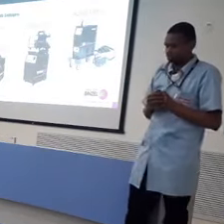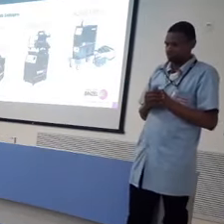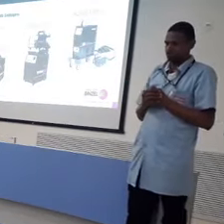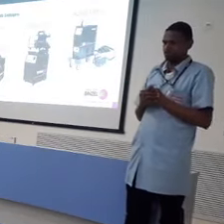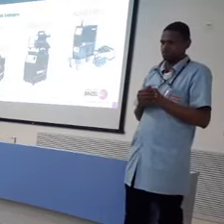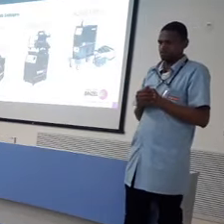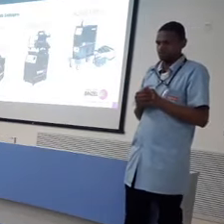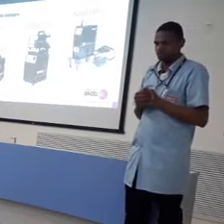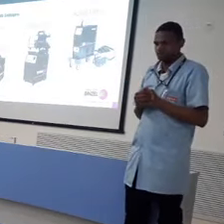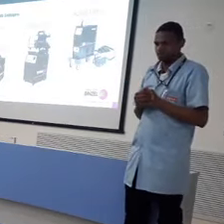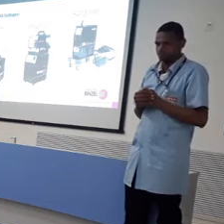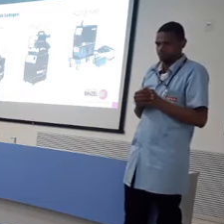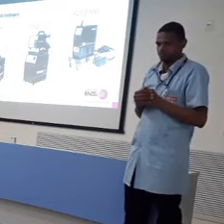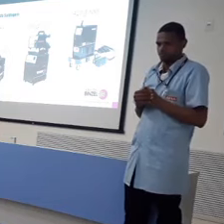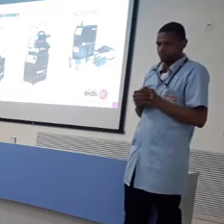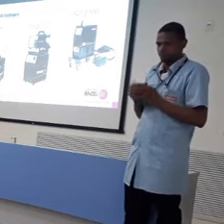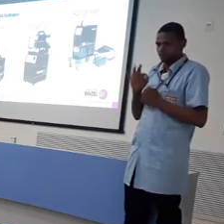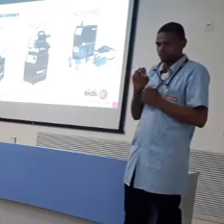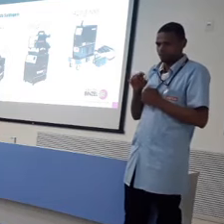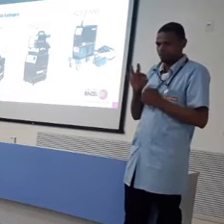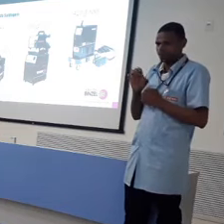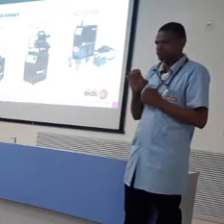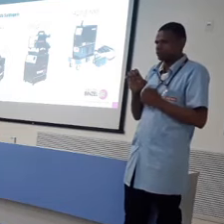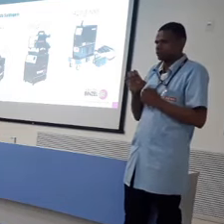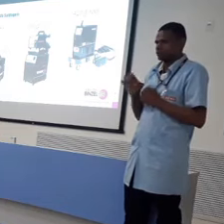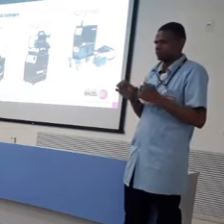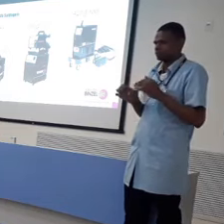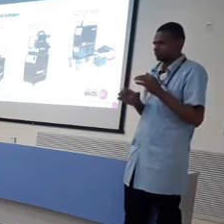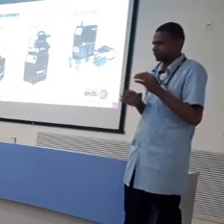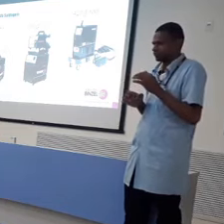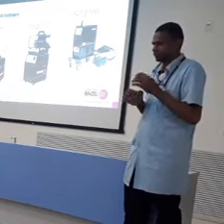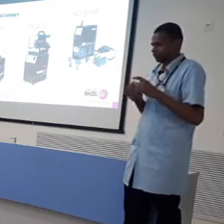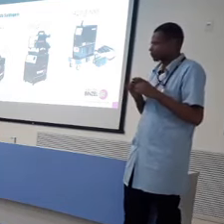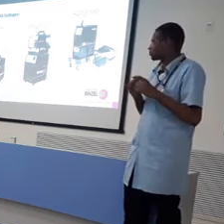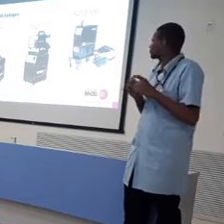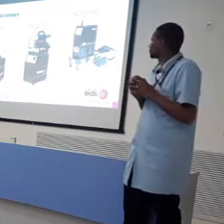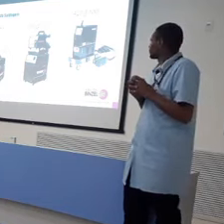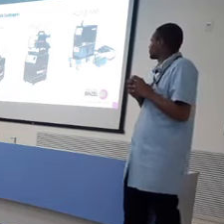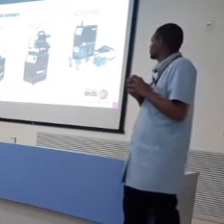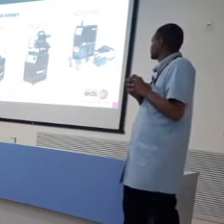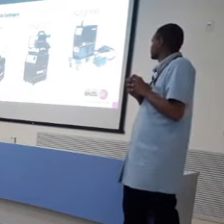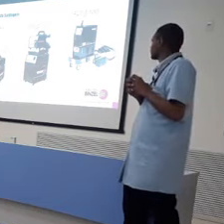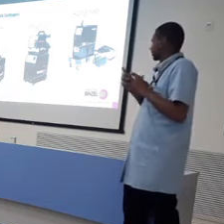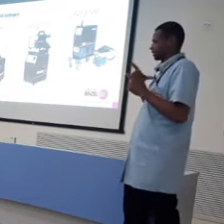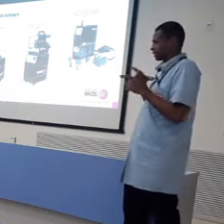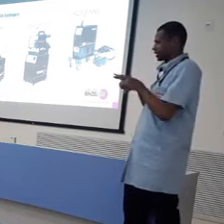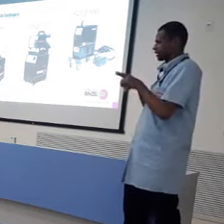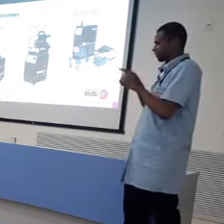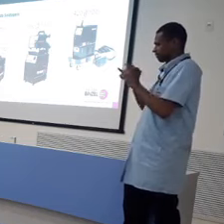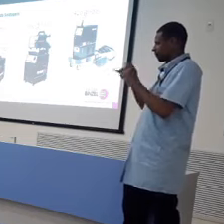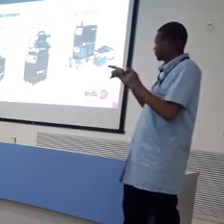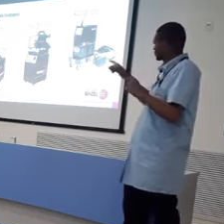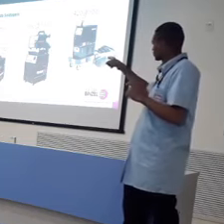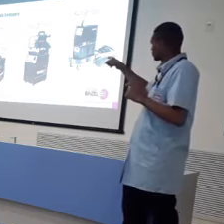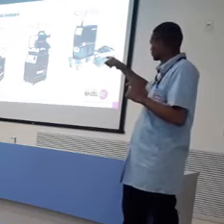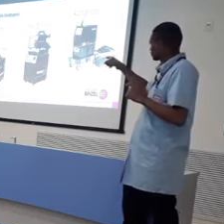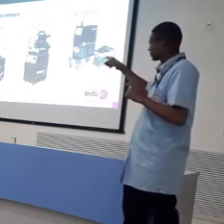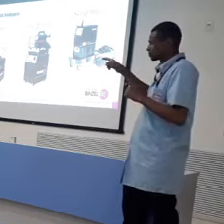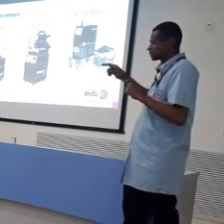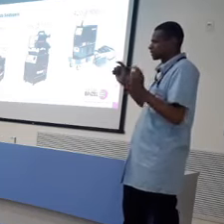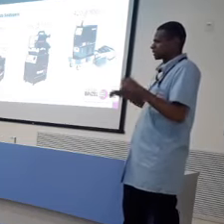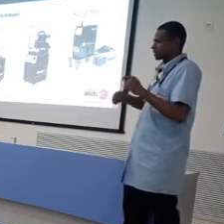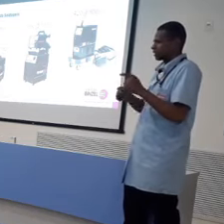Bom, ainda na linha de inversores, né, pessoal? A gente tem esse equipamento que ele é bem bacana, pessoal, porque ele é um